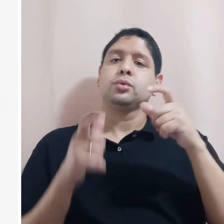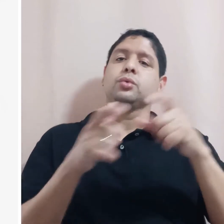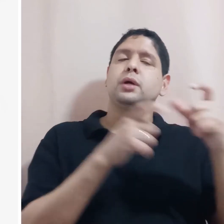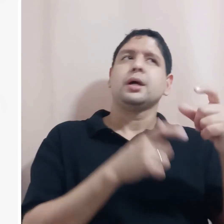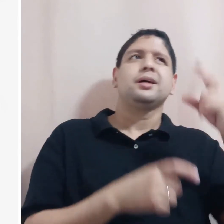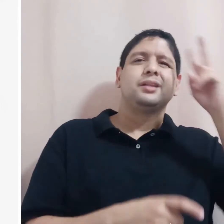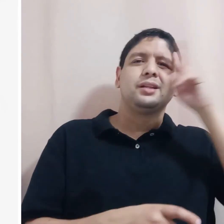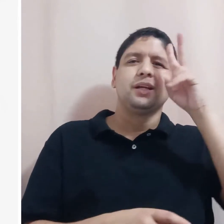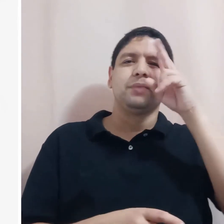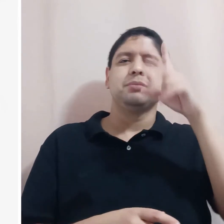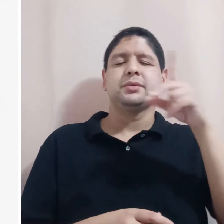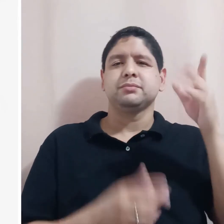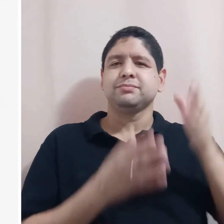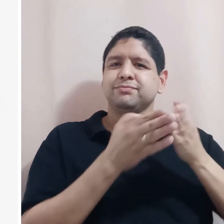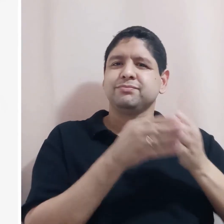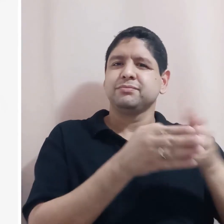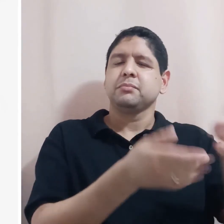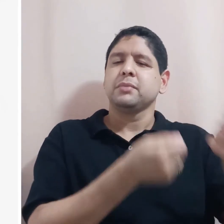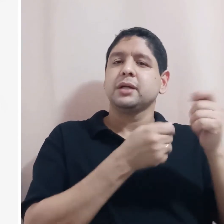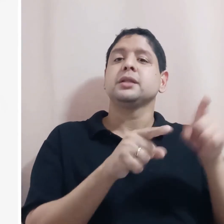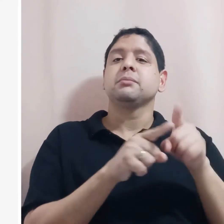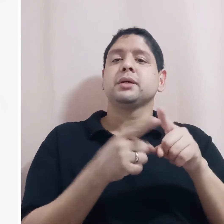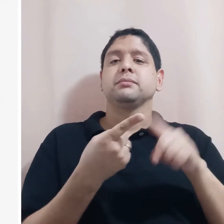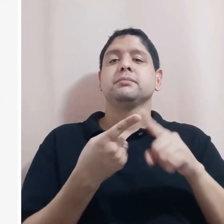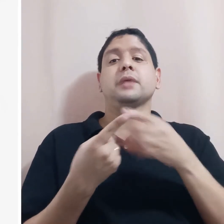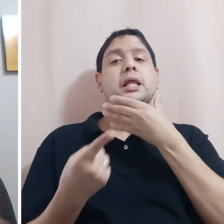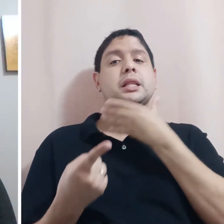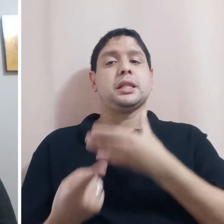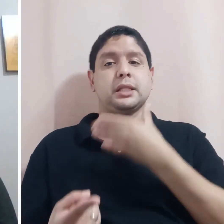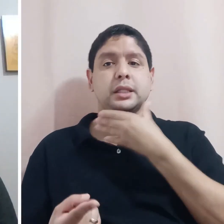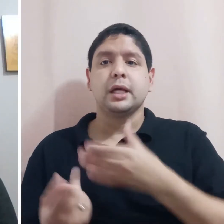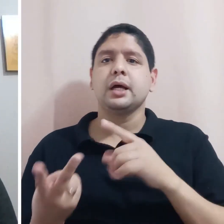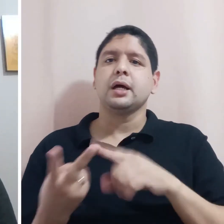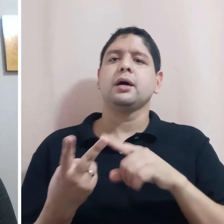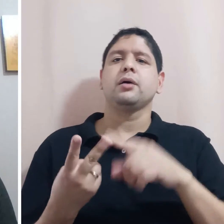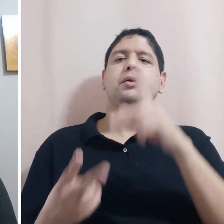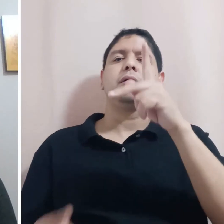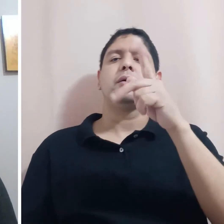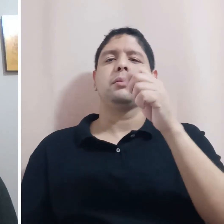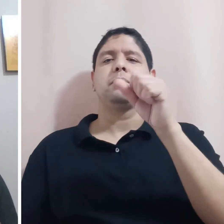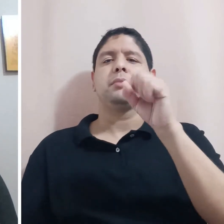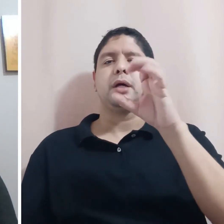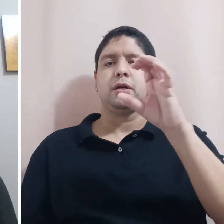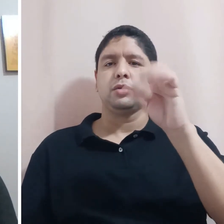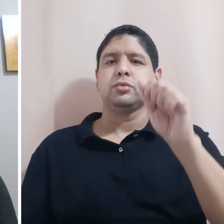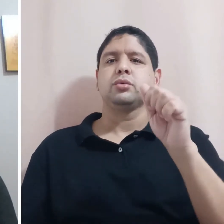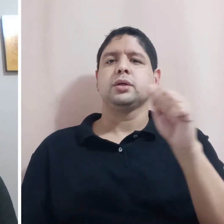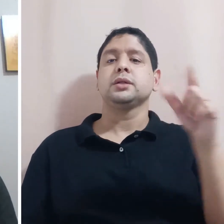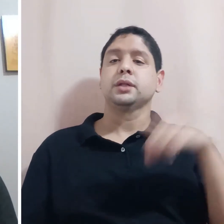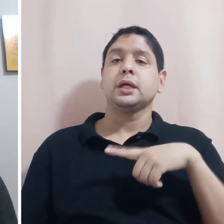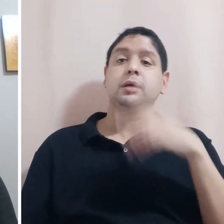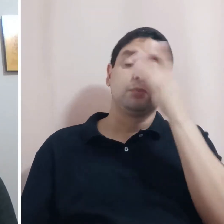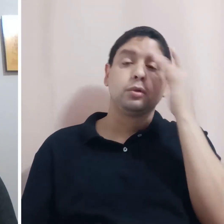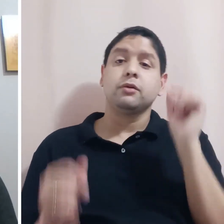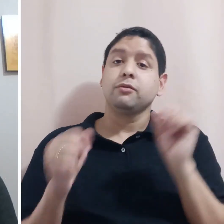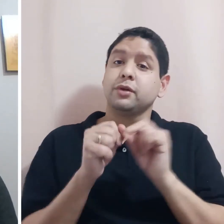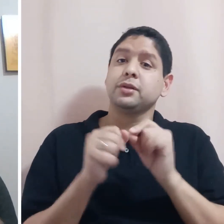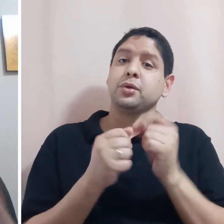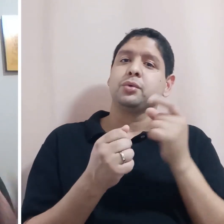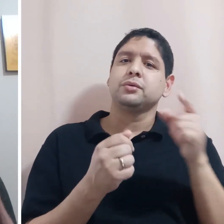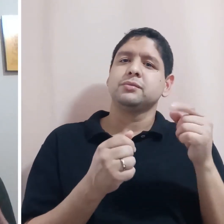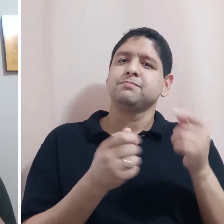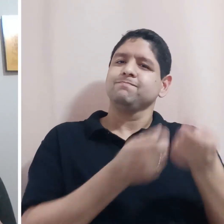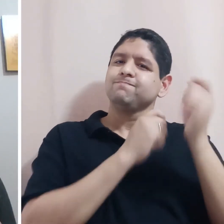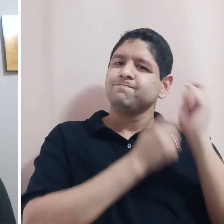aqui no Brasil, principalmente em épocas como Natal, ou como a Páscoa, mas que é um produto, né, que é